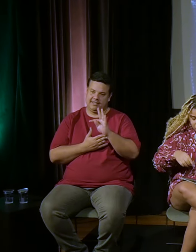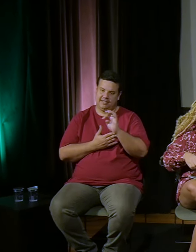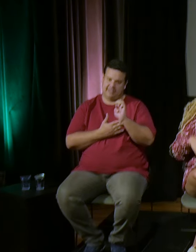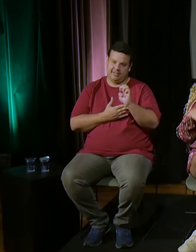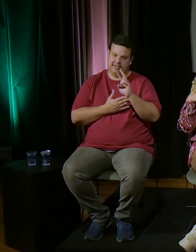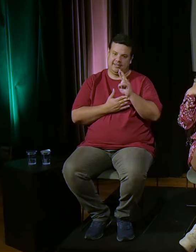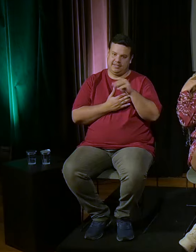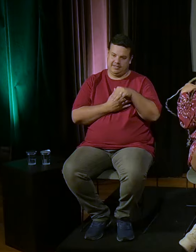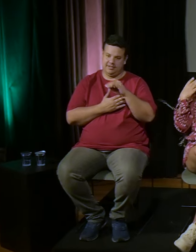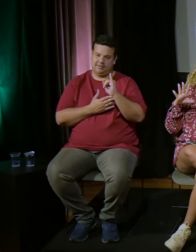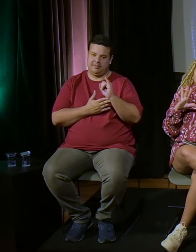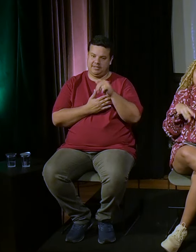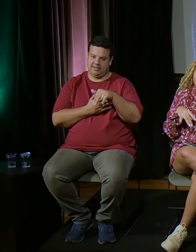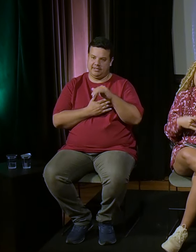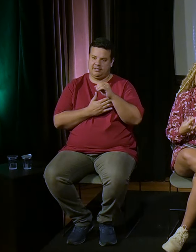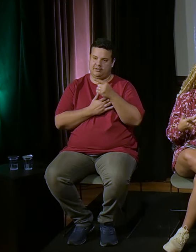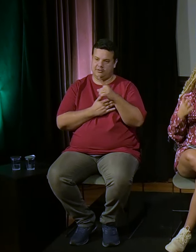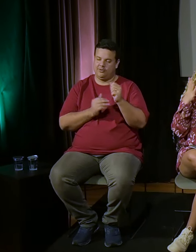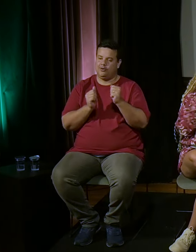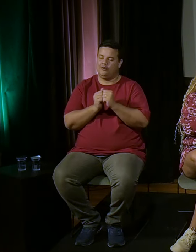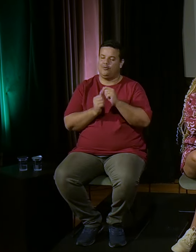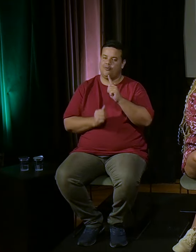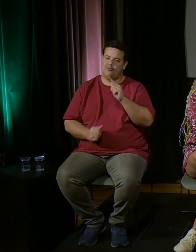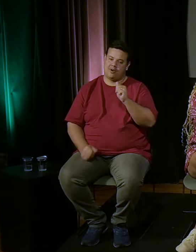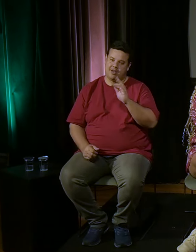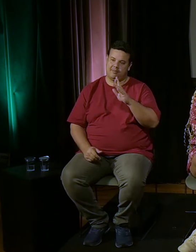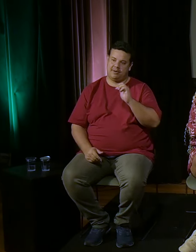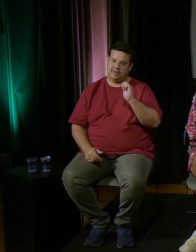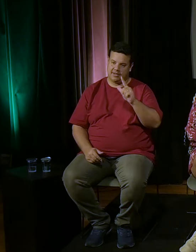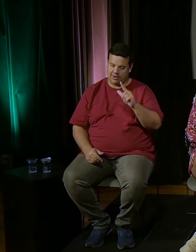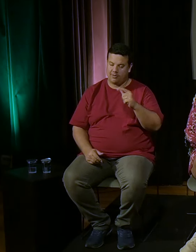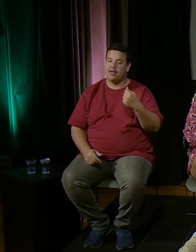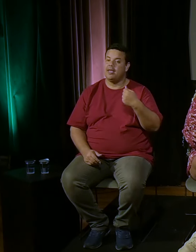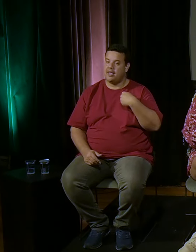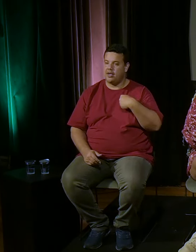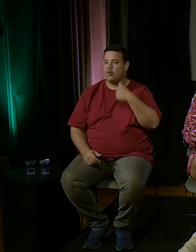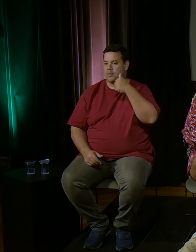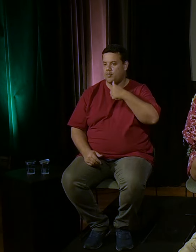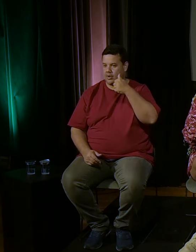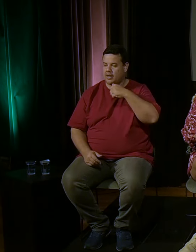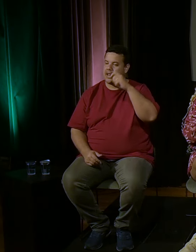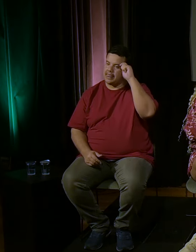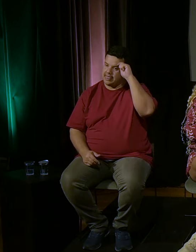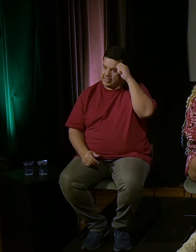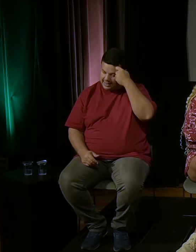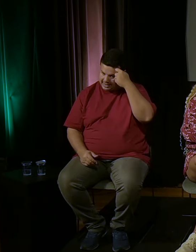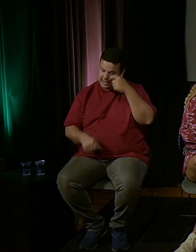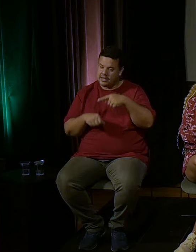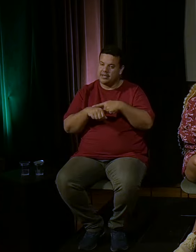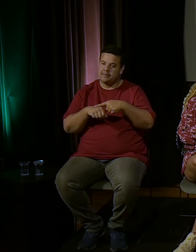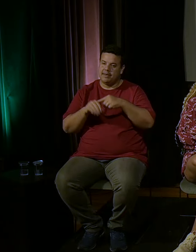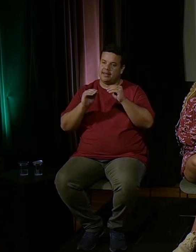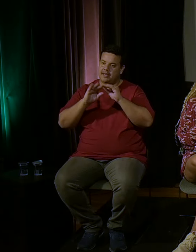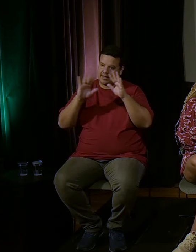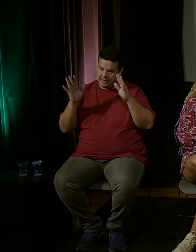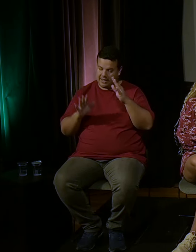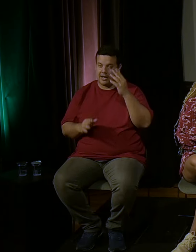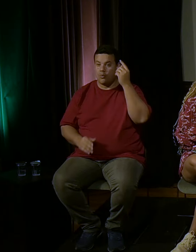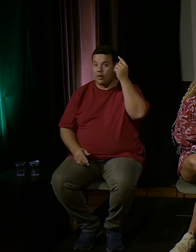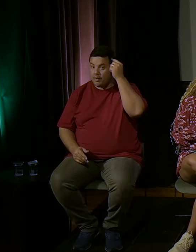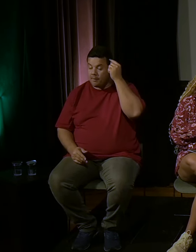Eu sou uma mulher negra, de pele clara, estou com cabelo loiro, dreadado com os cachos.